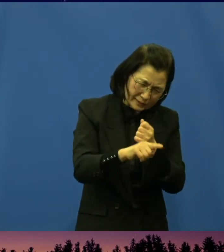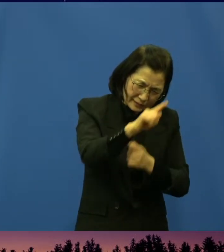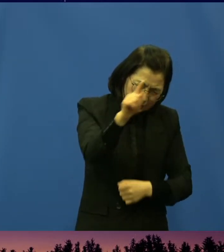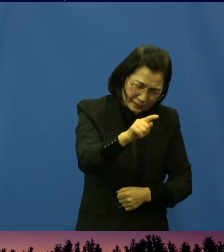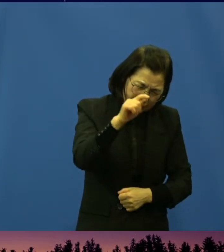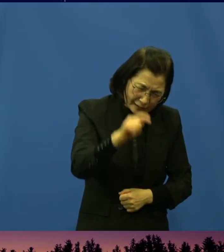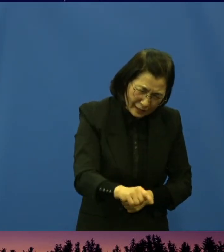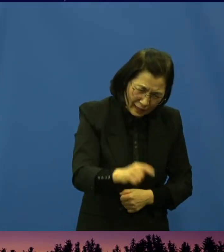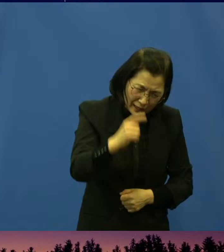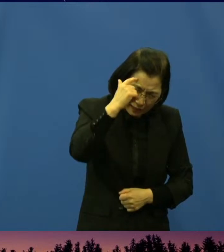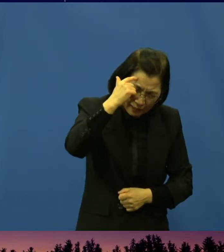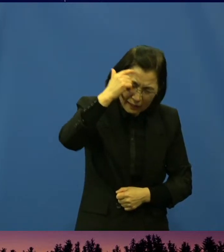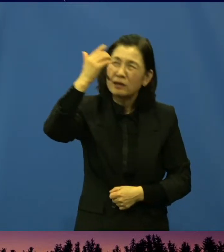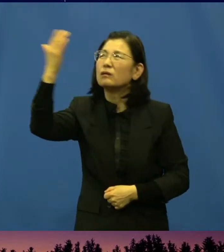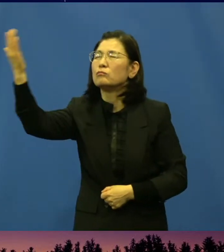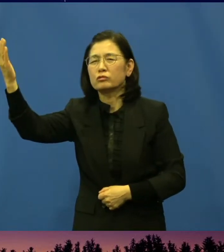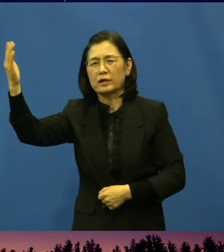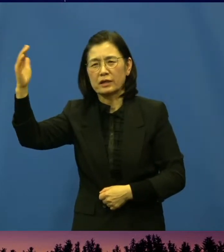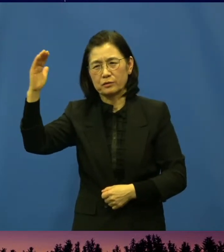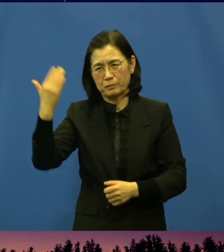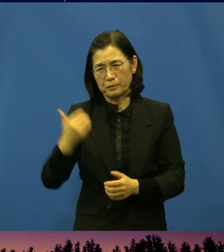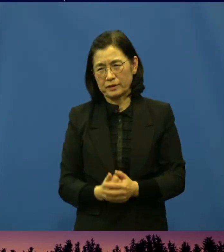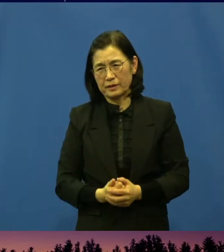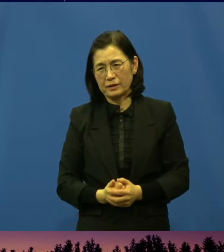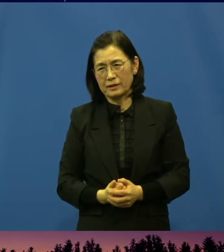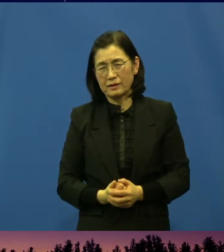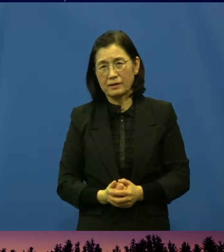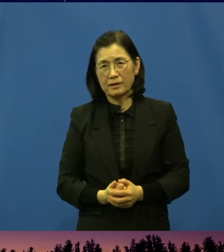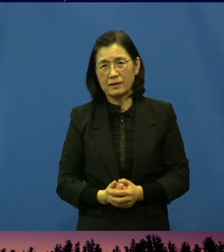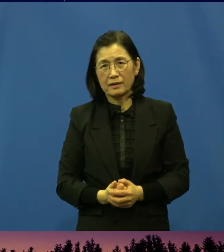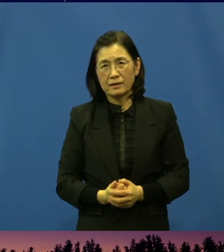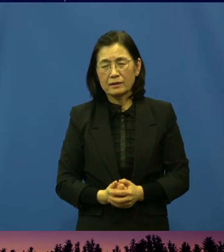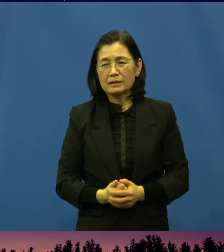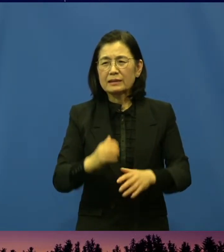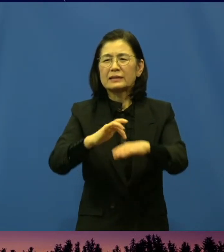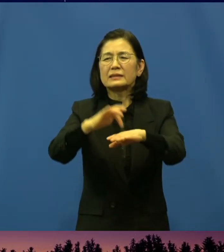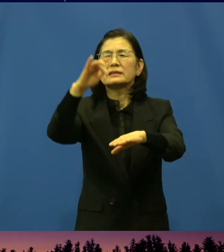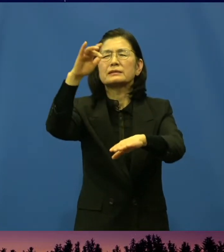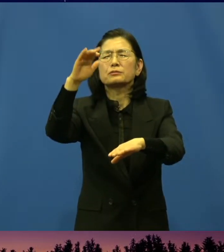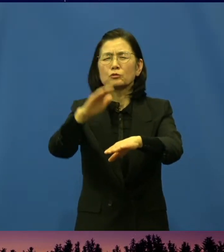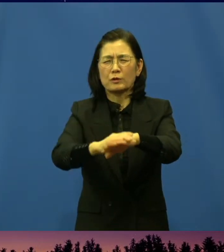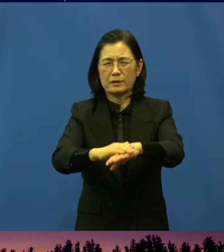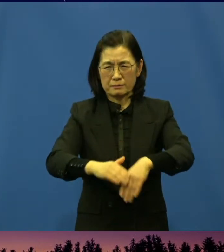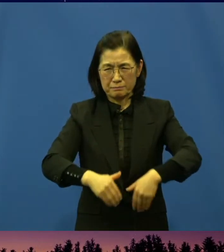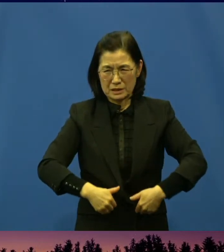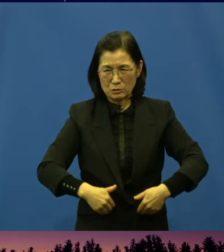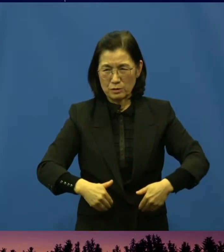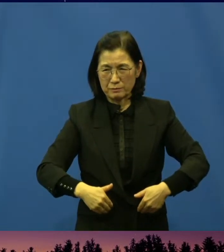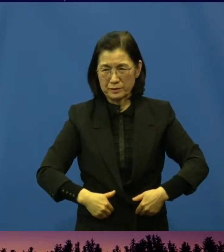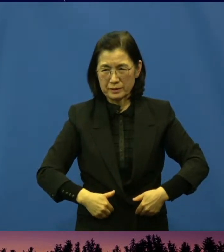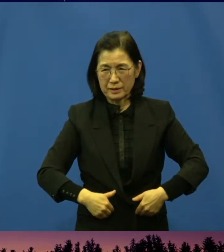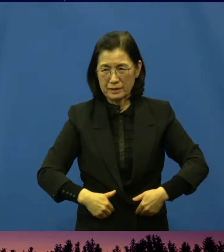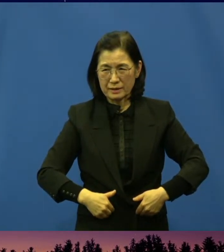이게 그냥 몸에 배에 있어요. 이게 하나님의 뜻이냐는 거예요. 하나님의 뜻이 아니면 꽝이에요.